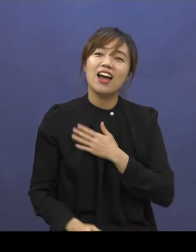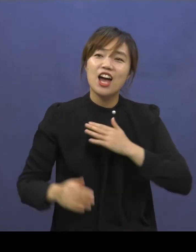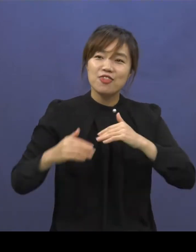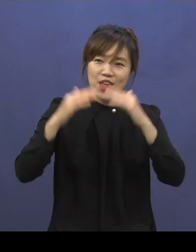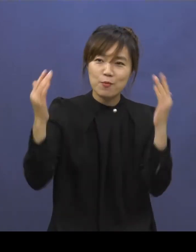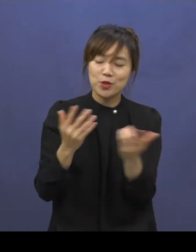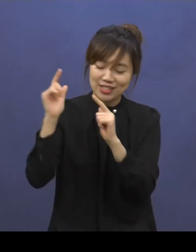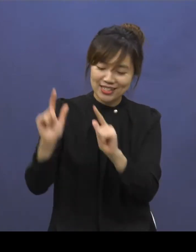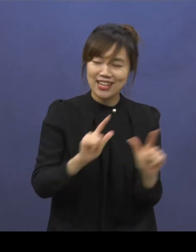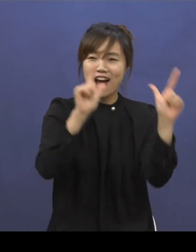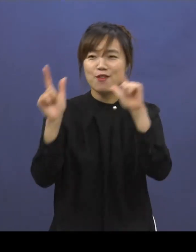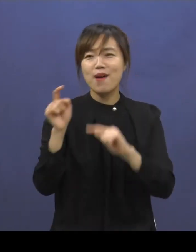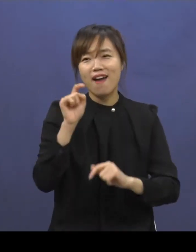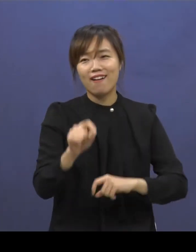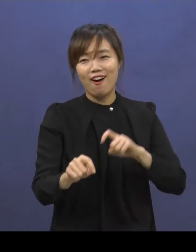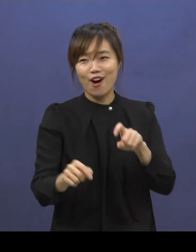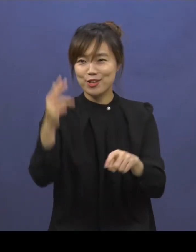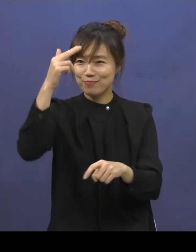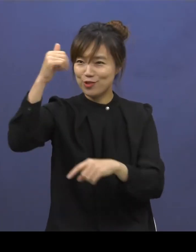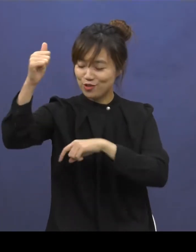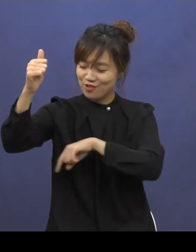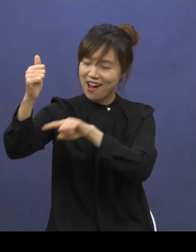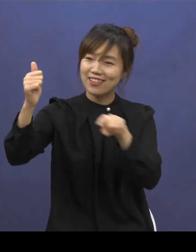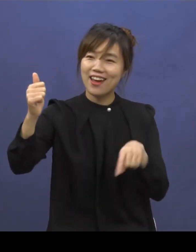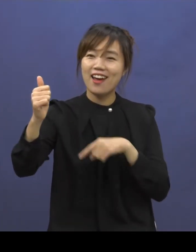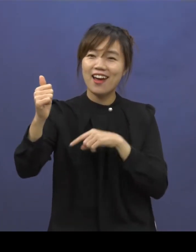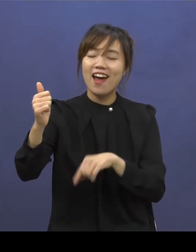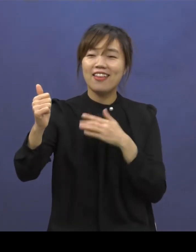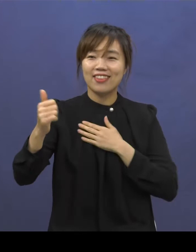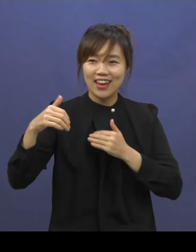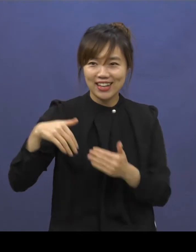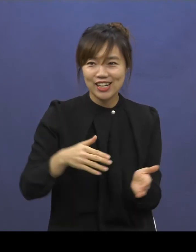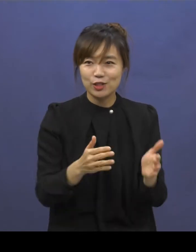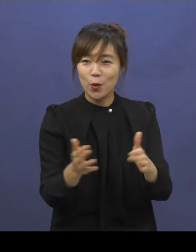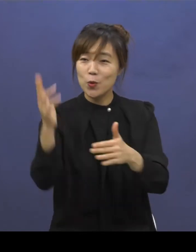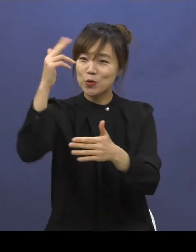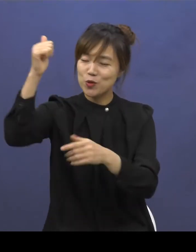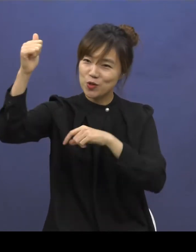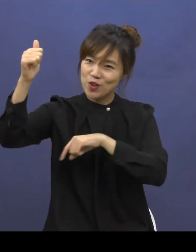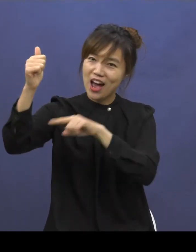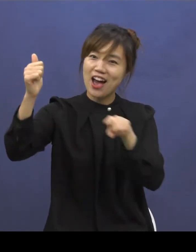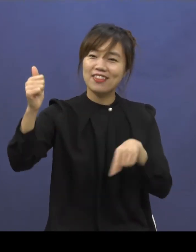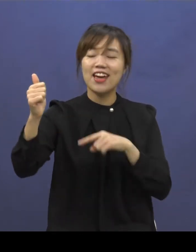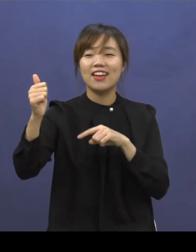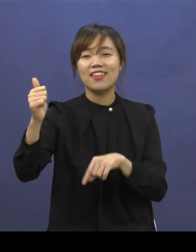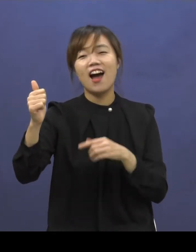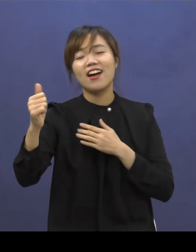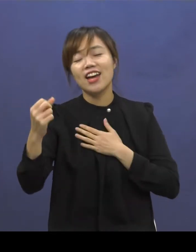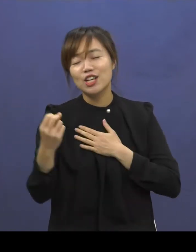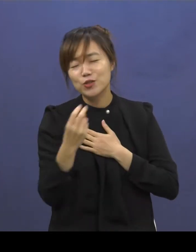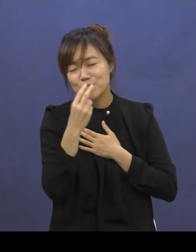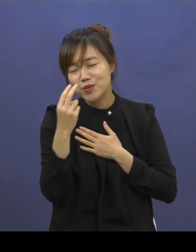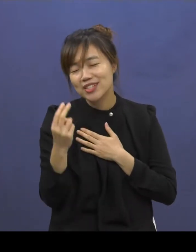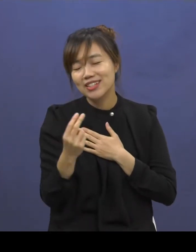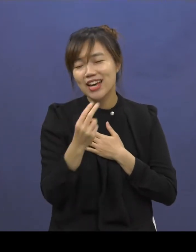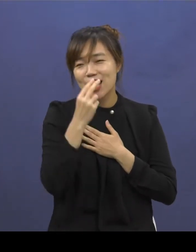내 모든 삶의 걸음 주 안에 내 기도 주 안에 나의